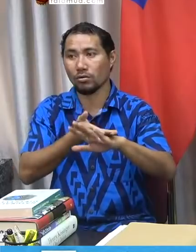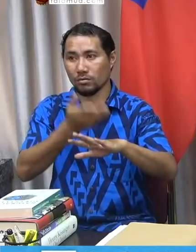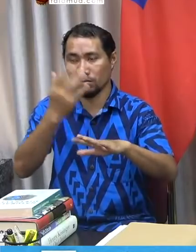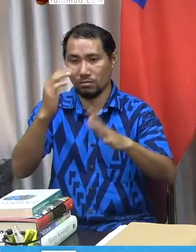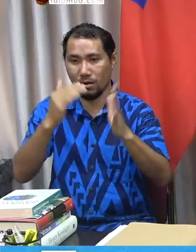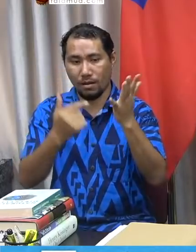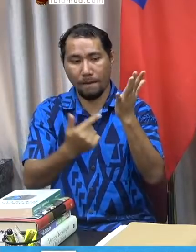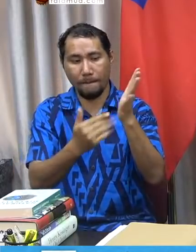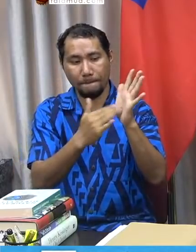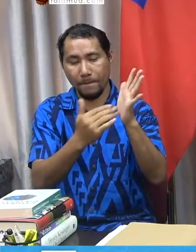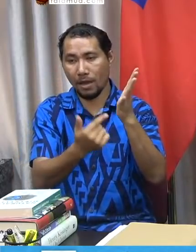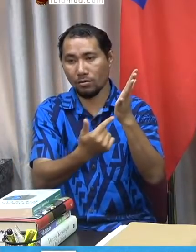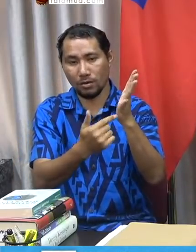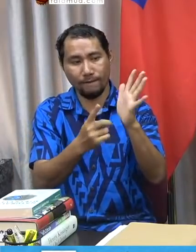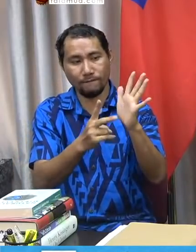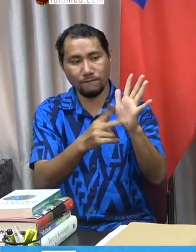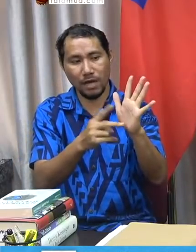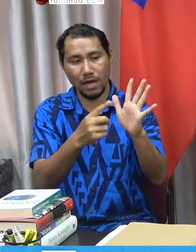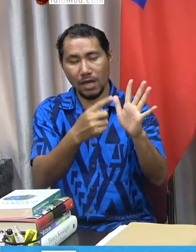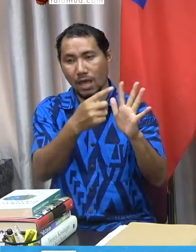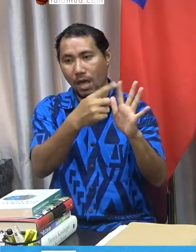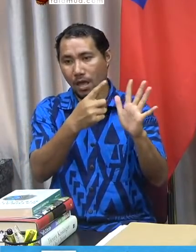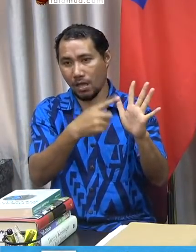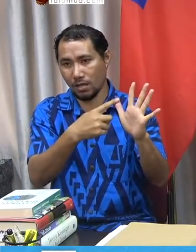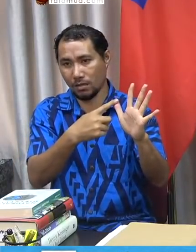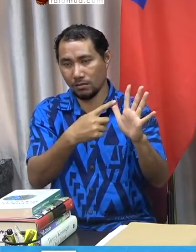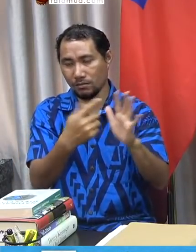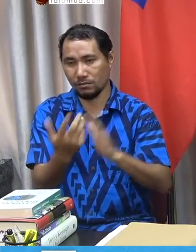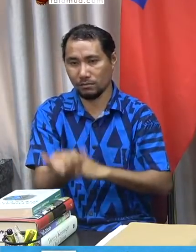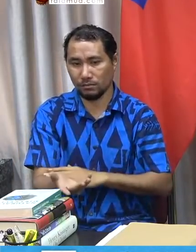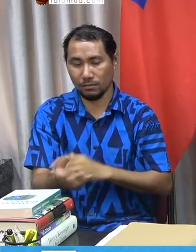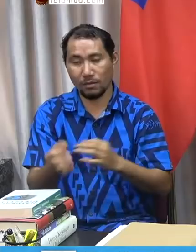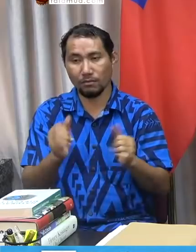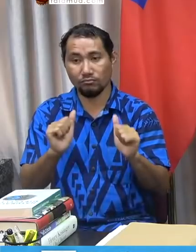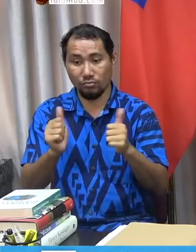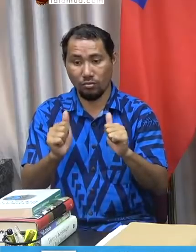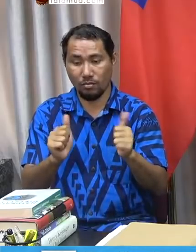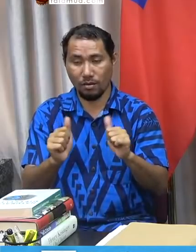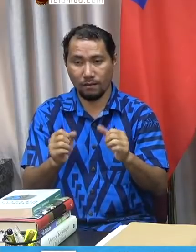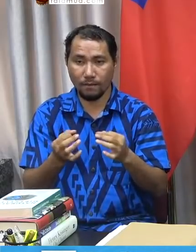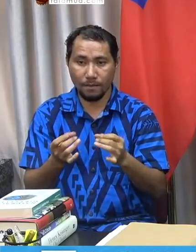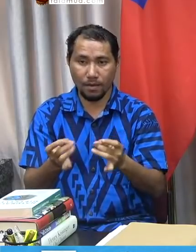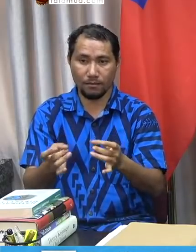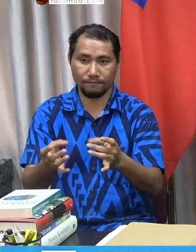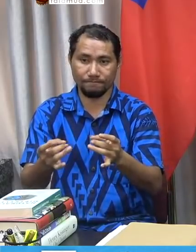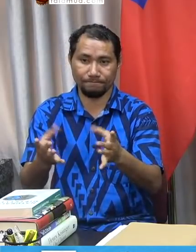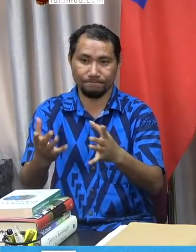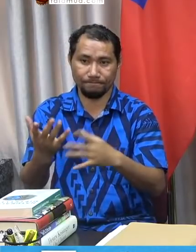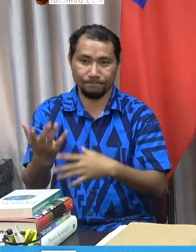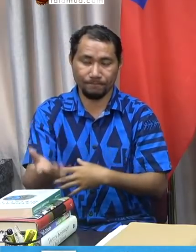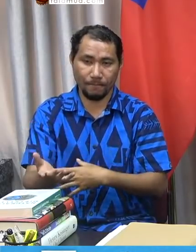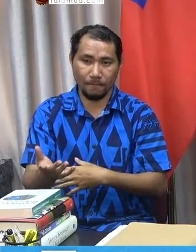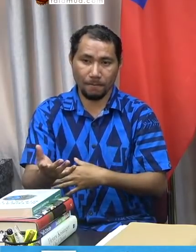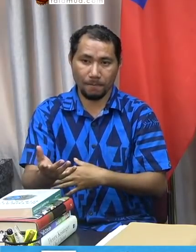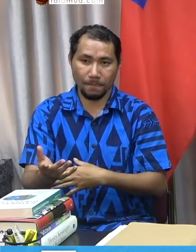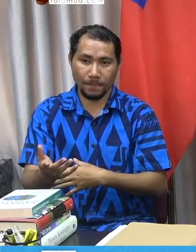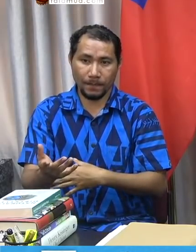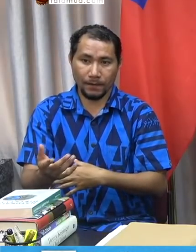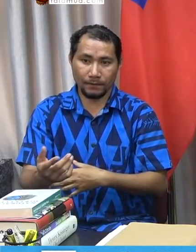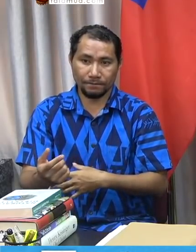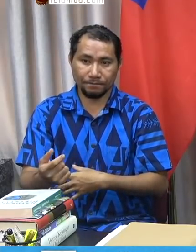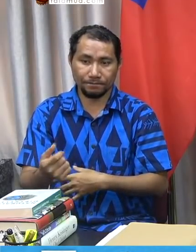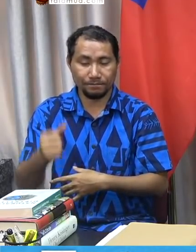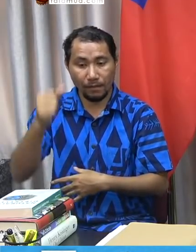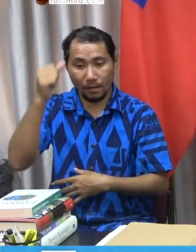le fuafuanga lea ua tāpena atu ia ia e tātou te whaeilo ai fo i le urwhale